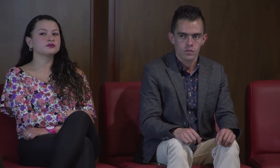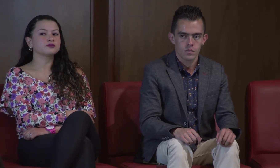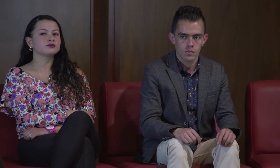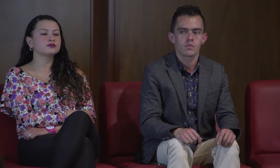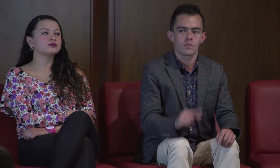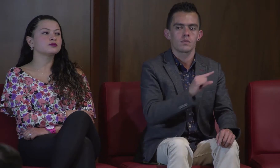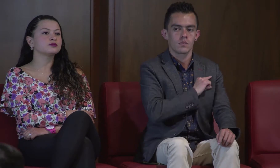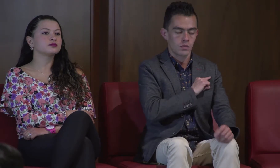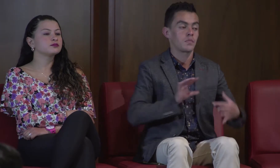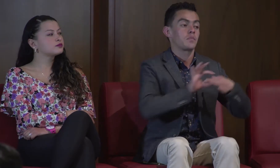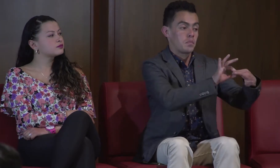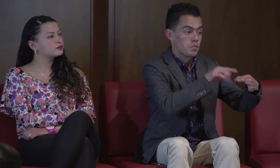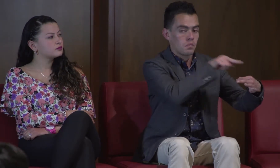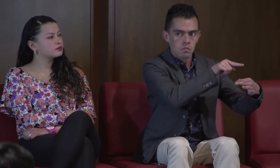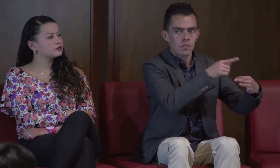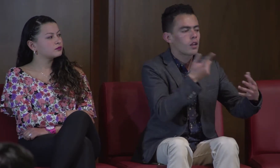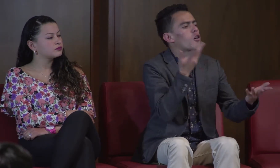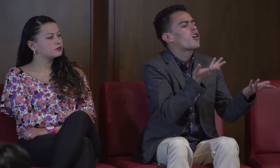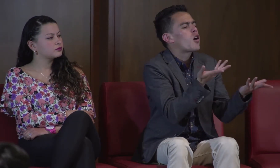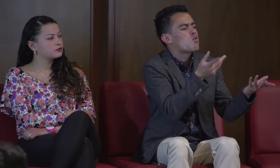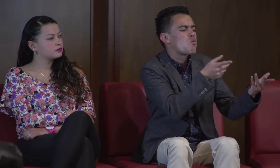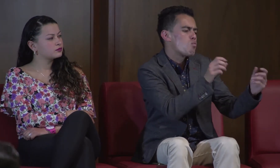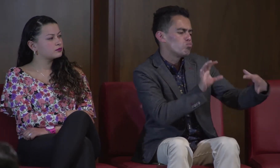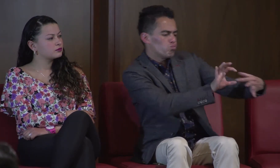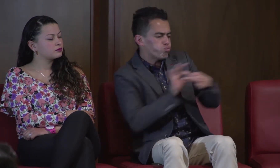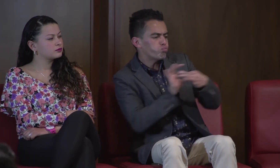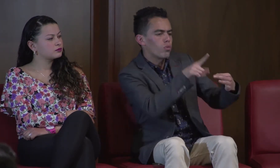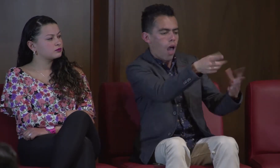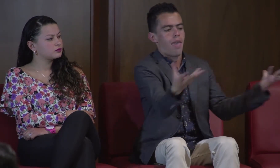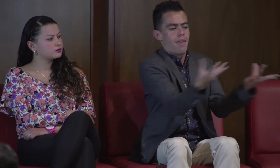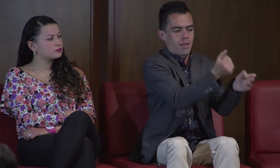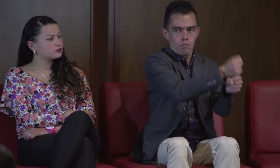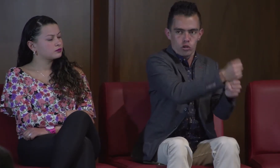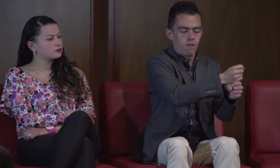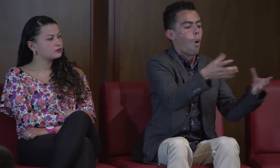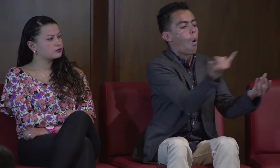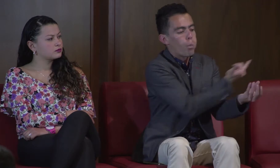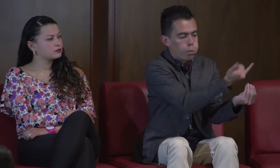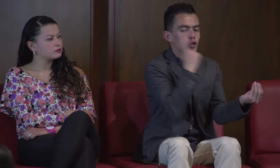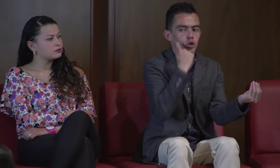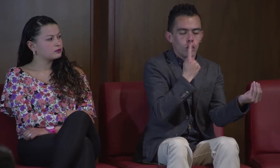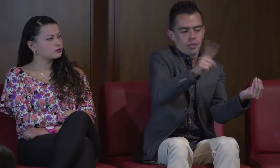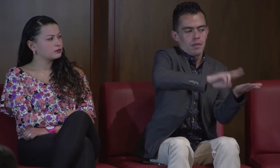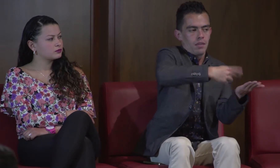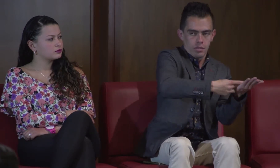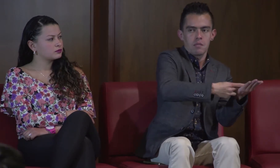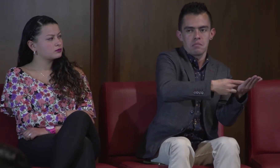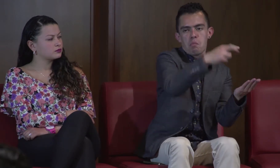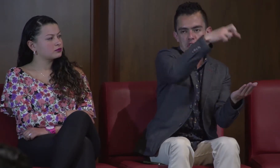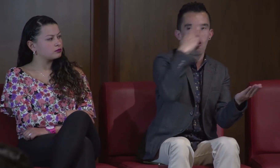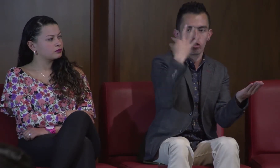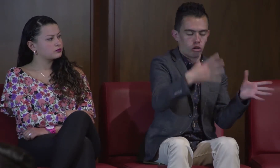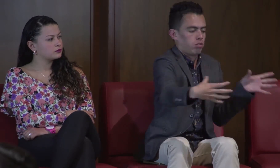también estuvieron apoyándonos, y en alianza con el Instituto Nacional para Sordos buscamos unas estrategias para poder formalizar